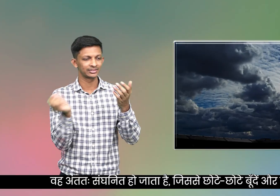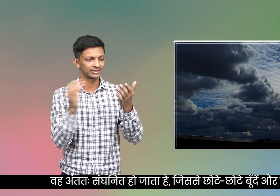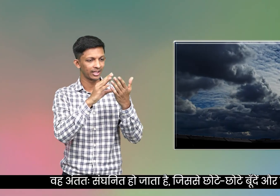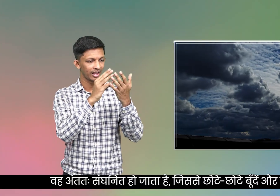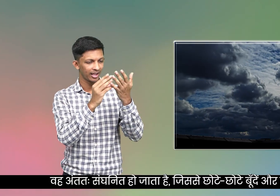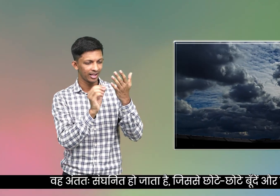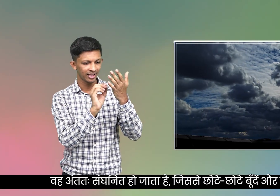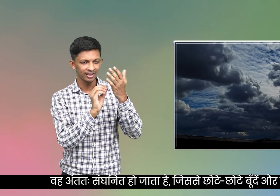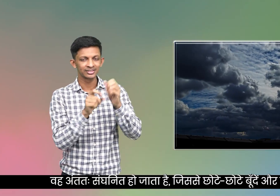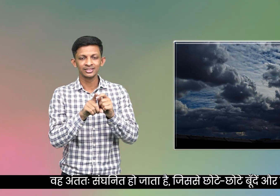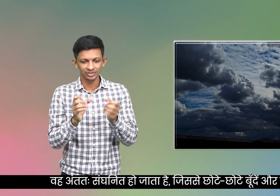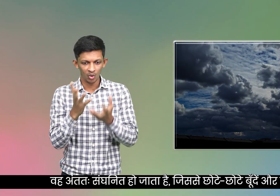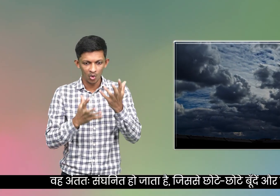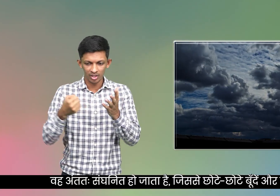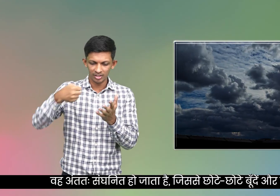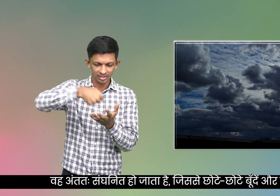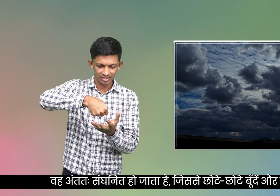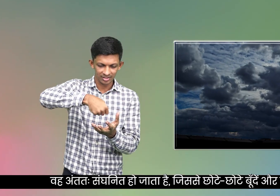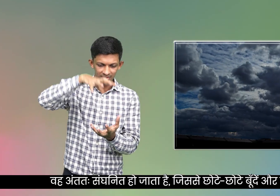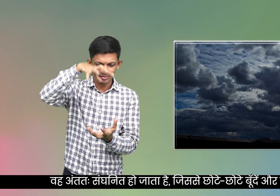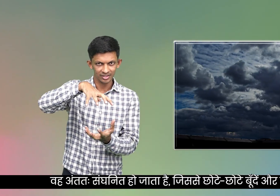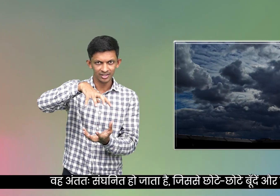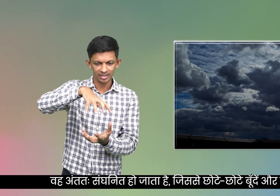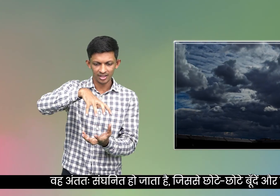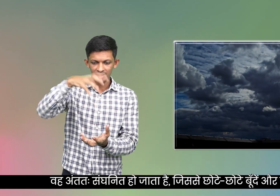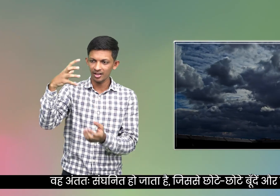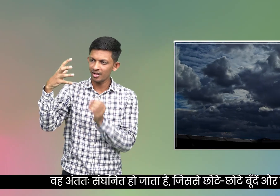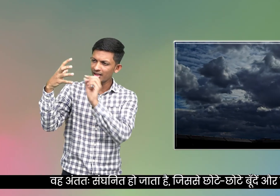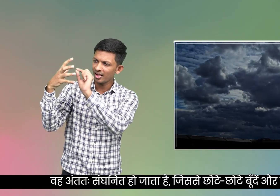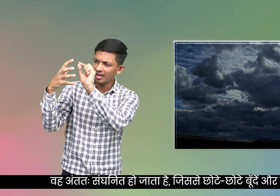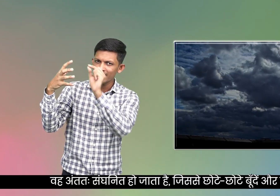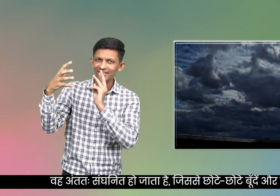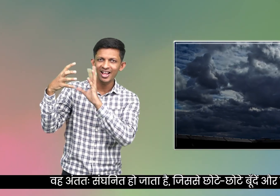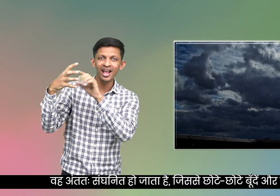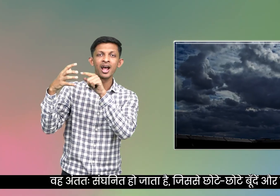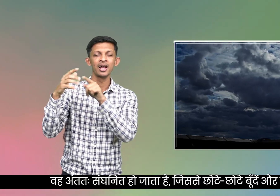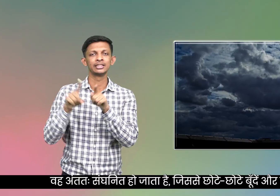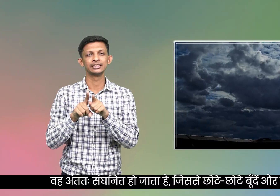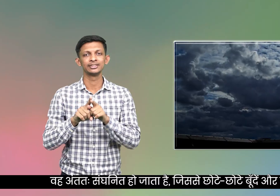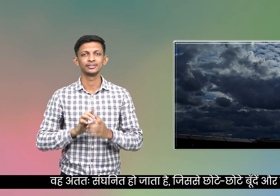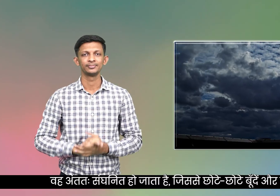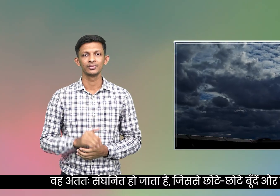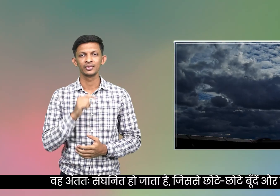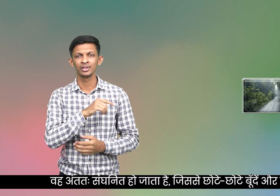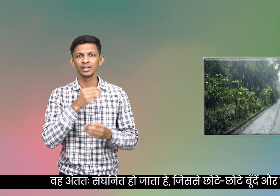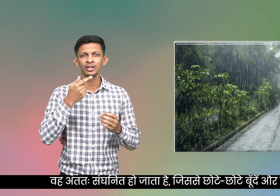वह अंततः संघनित हो जाता है, जिससे छोटे छोटे बूंदें